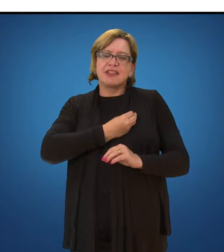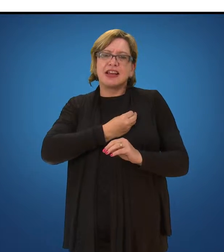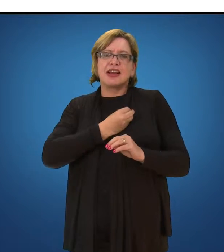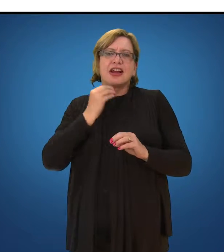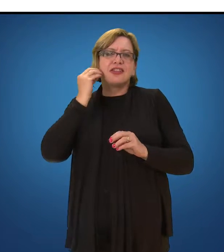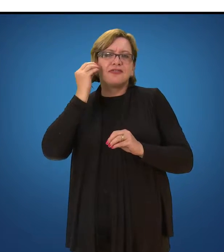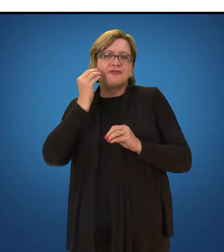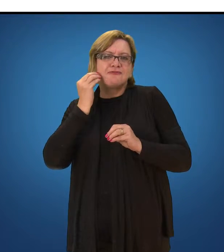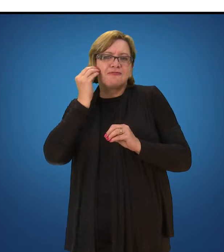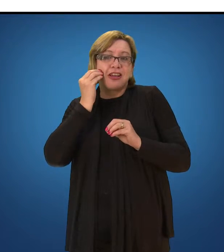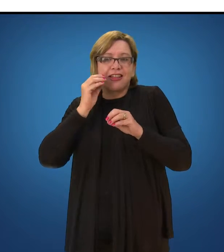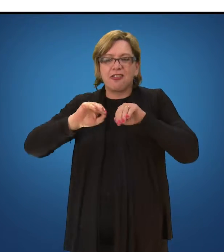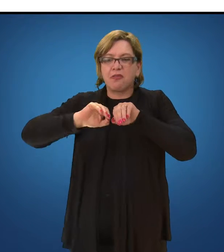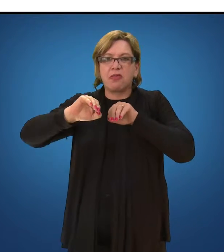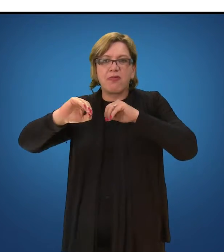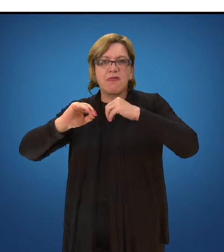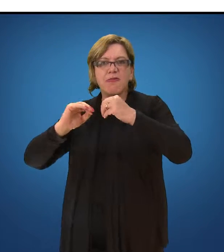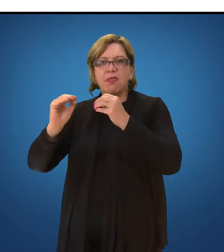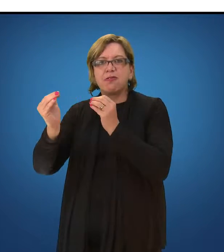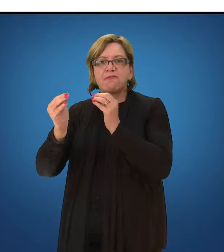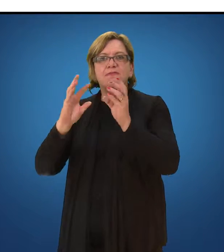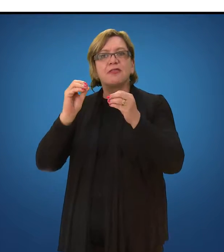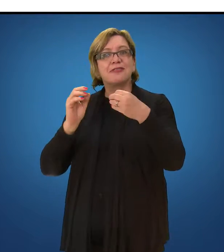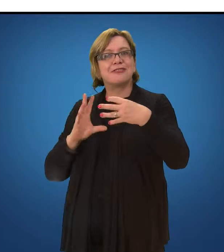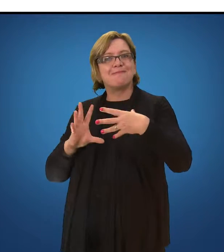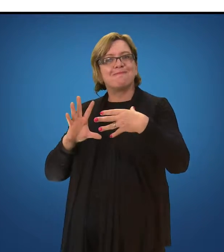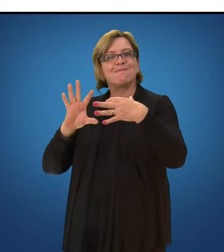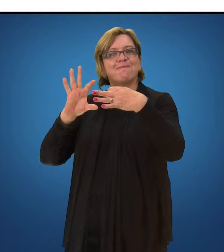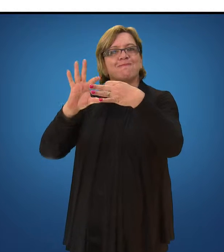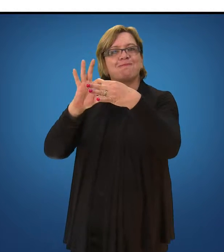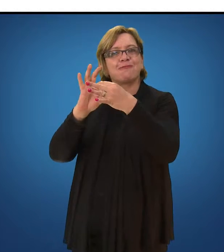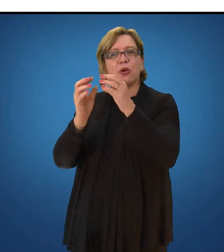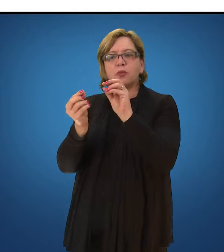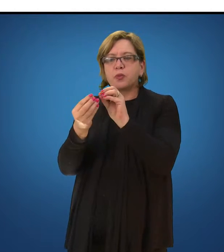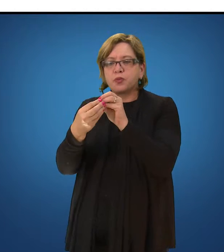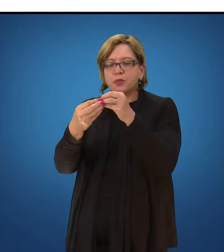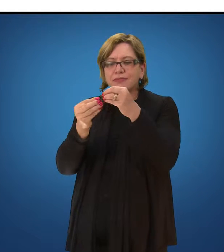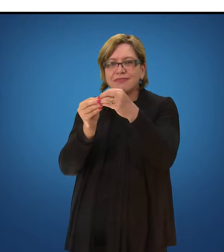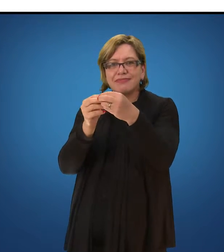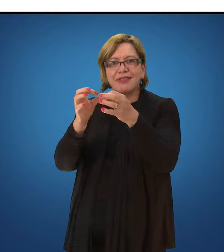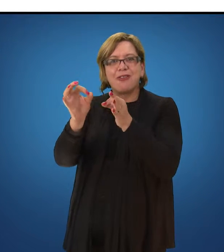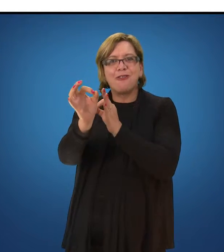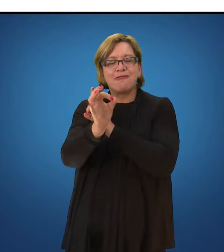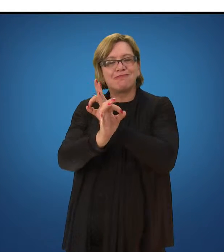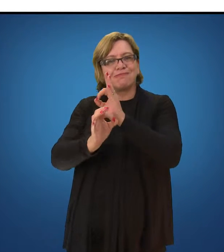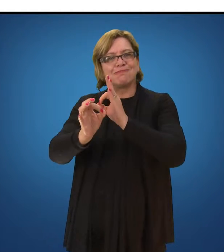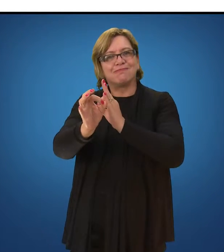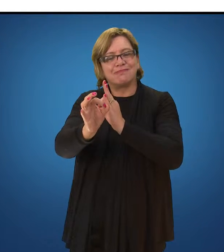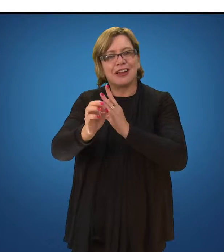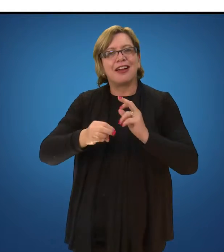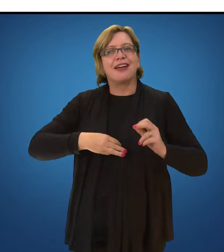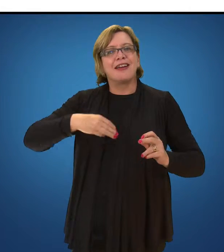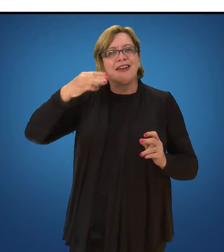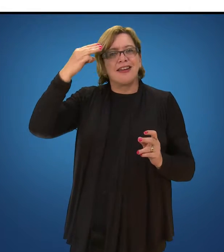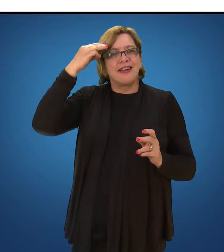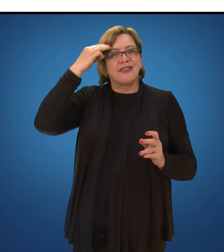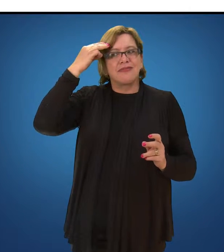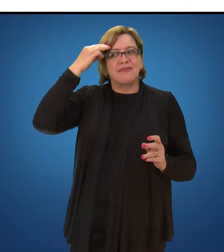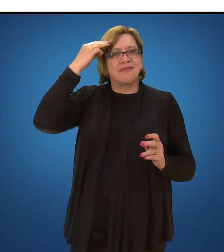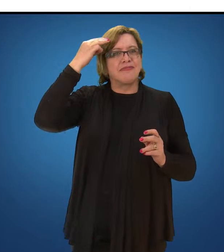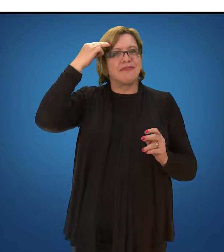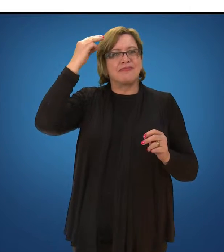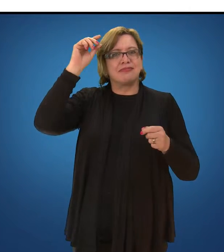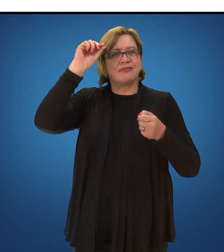que parecem estar, pelo menos em um primeiro momento, desconjuntadas. Então, a memória nos torna,